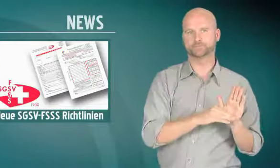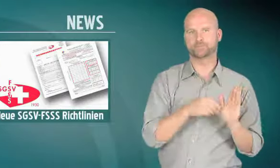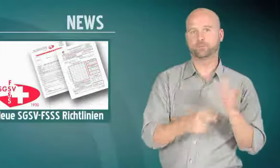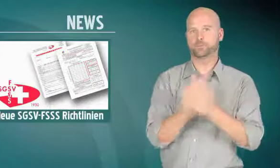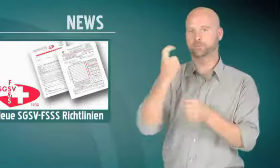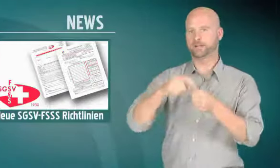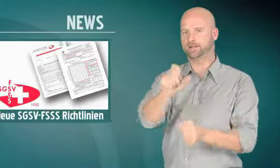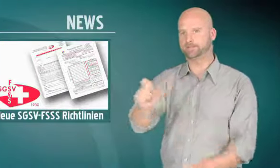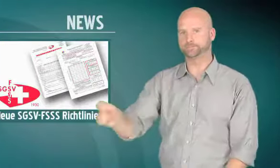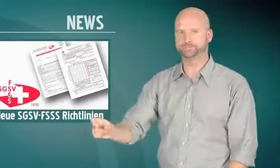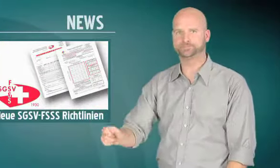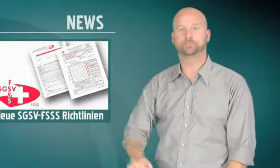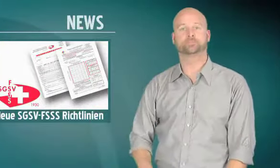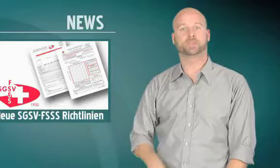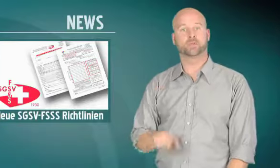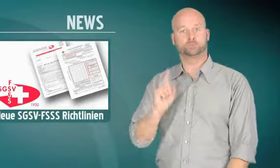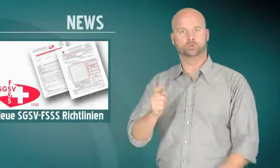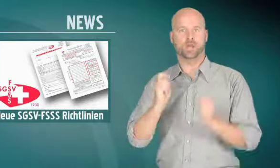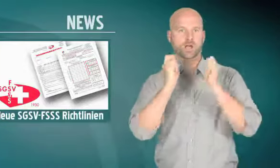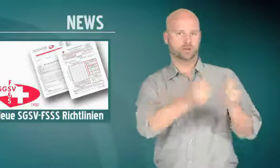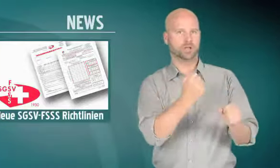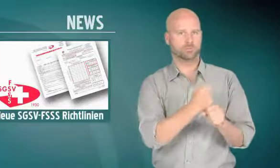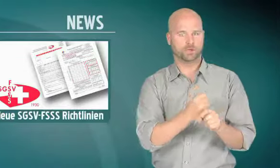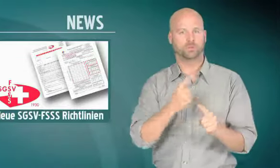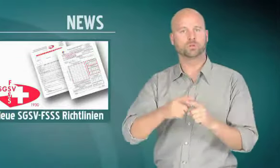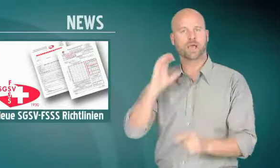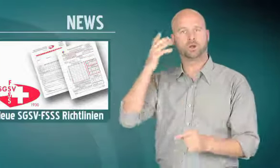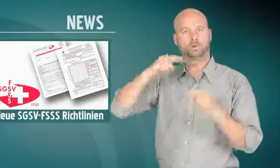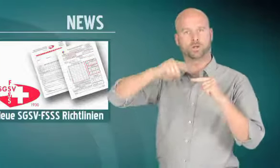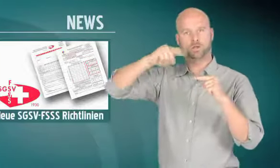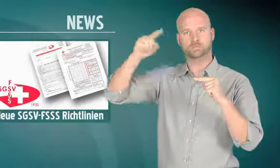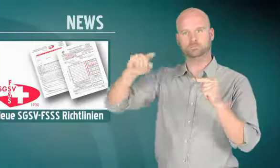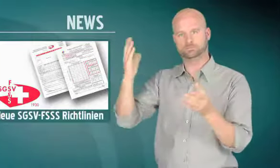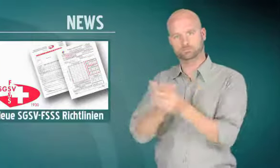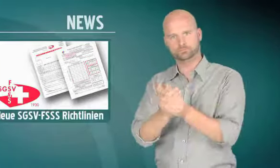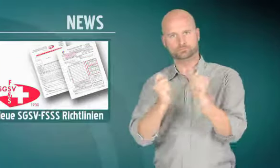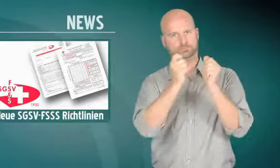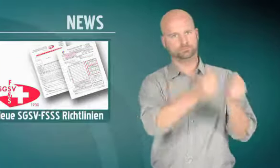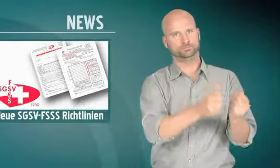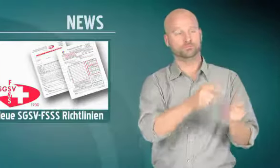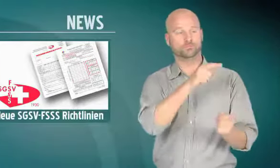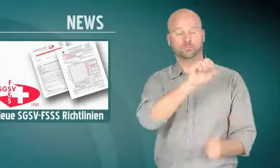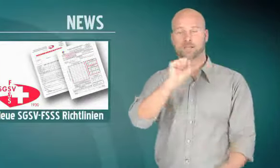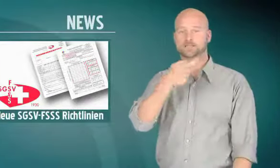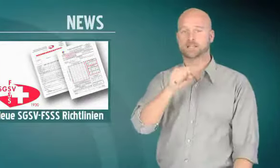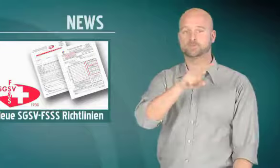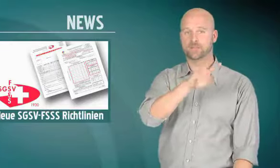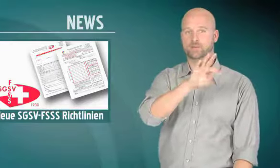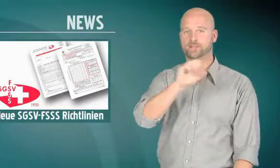strengere Richtlinien befolgen. Es muss ein Antrag mit Audiogramm eingereicht werden. Diese neuen Richtlinien musste